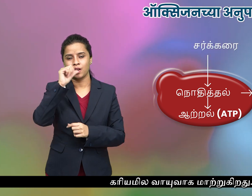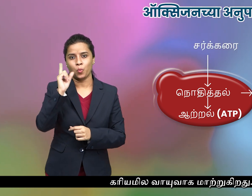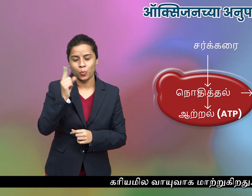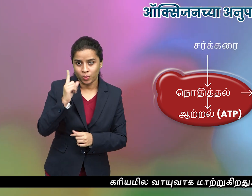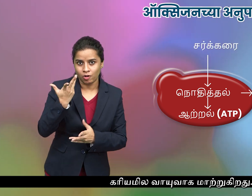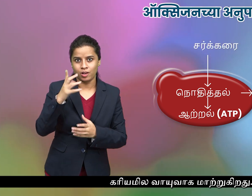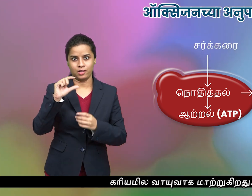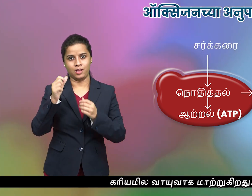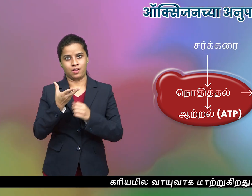மாற்றுகிறது.